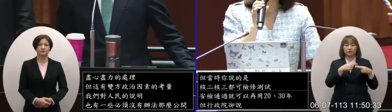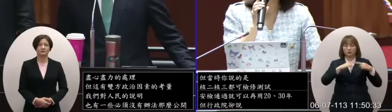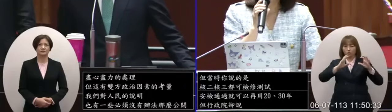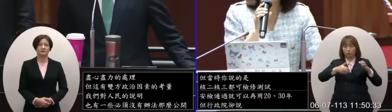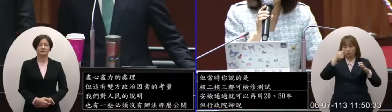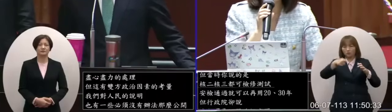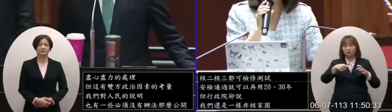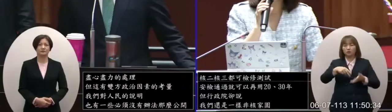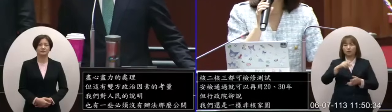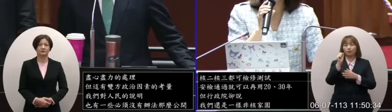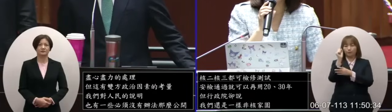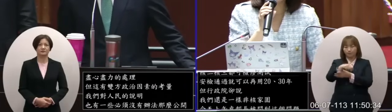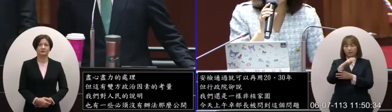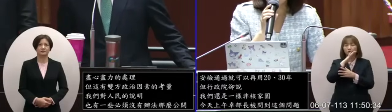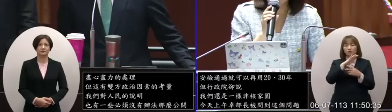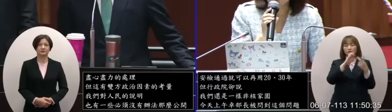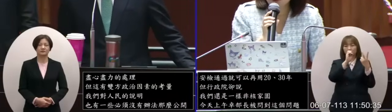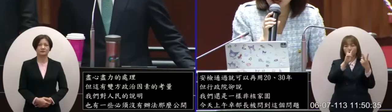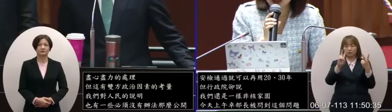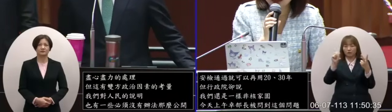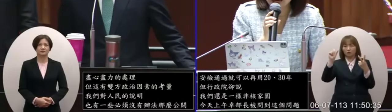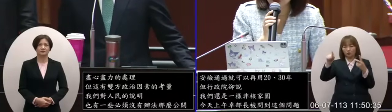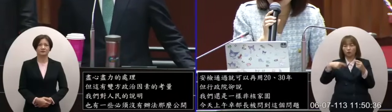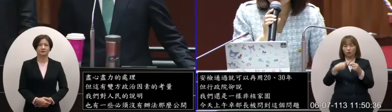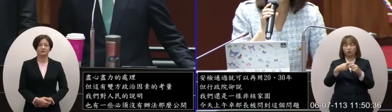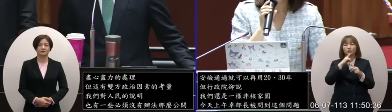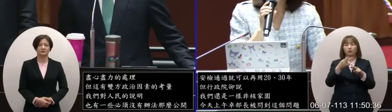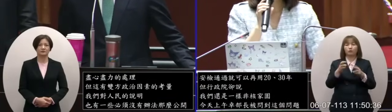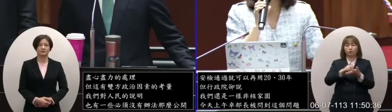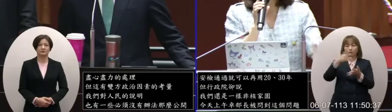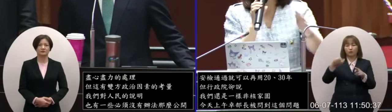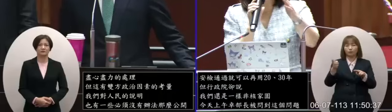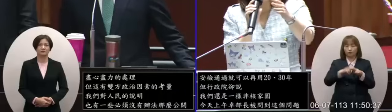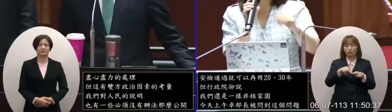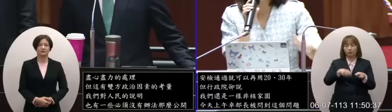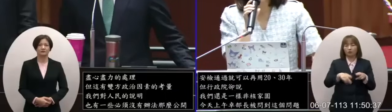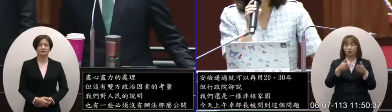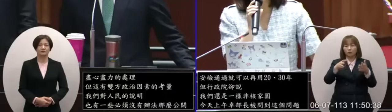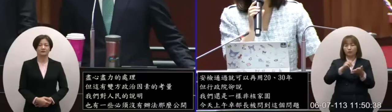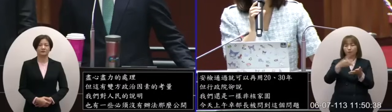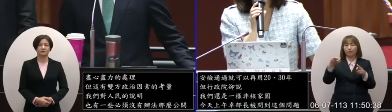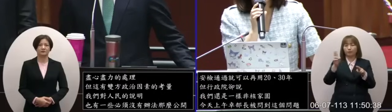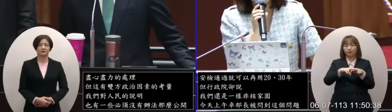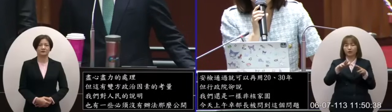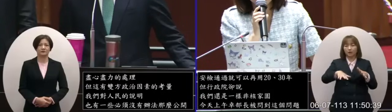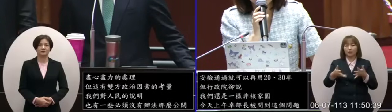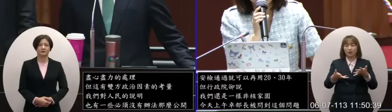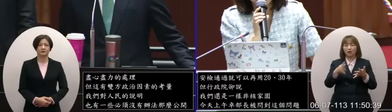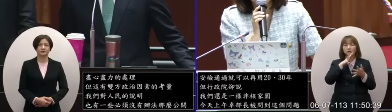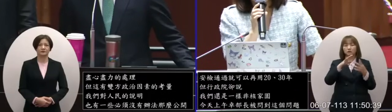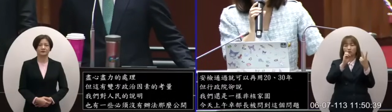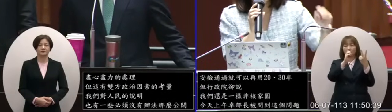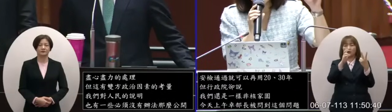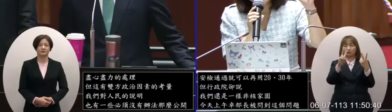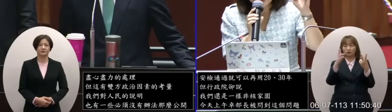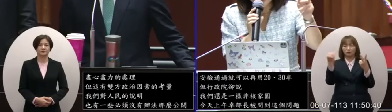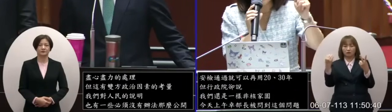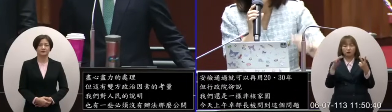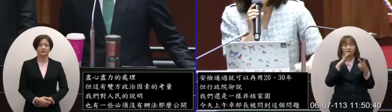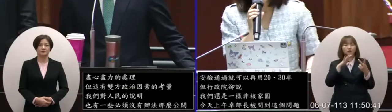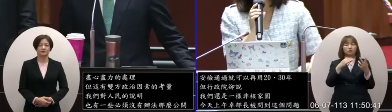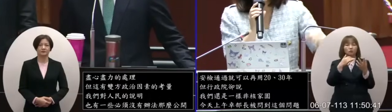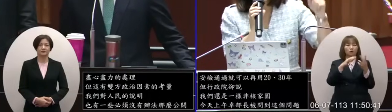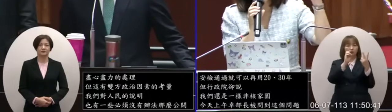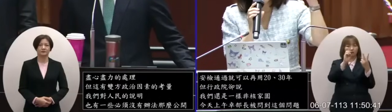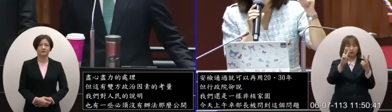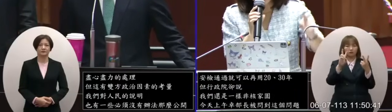总统所承诺的是2025非核家园，请问你们的非核家园是现在是2020几， 是